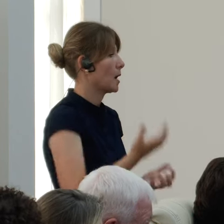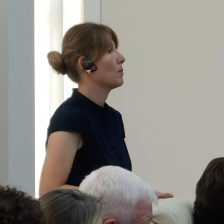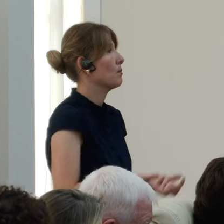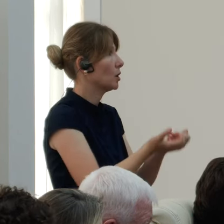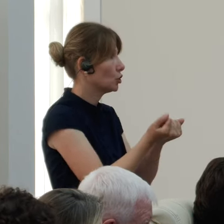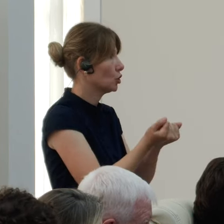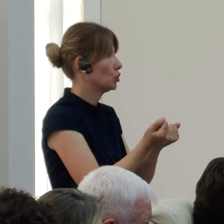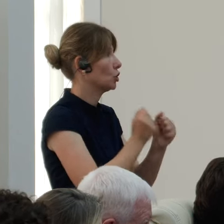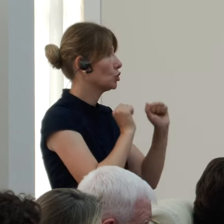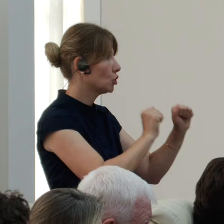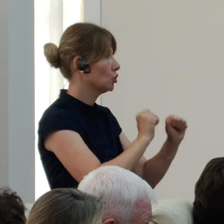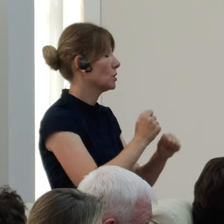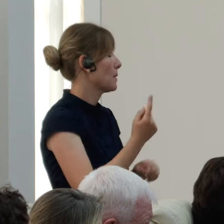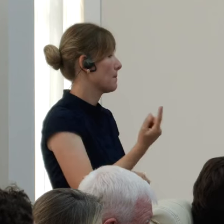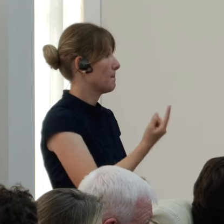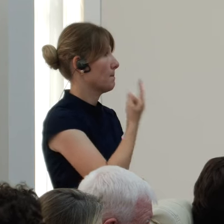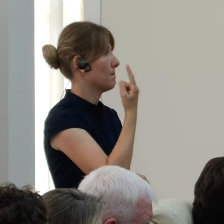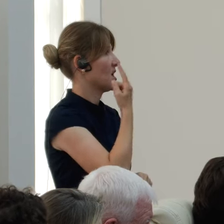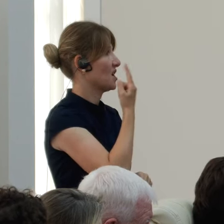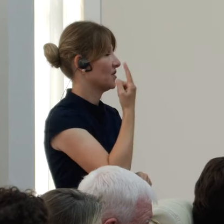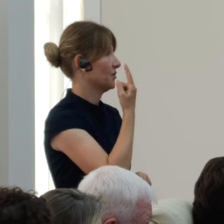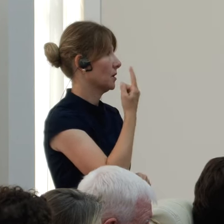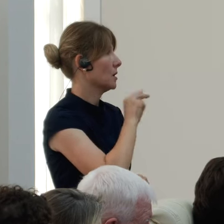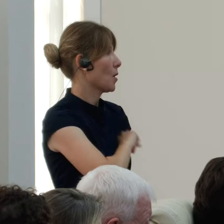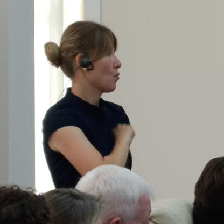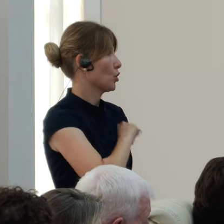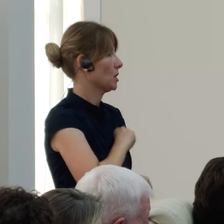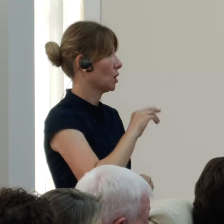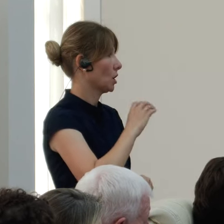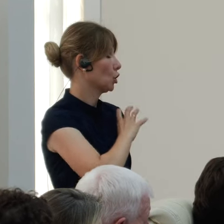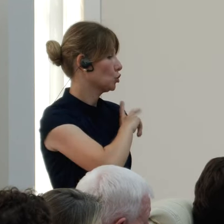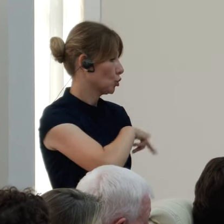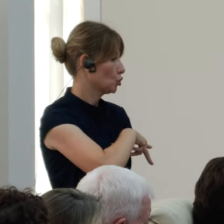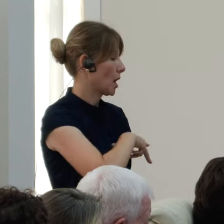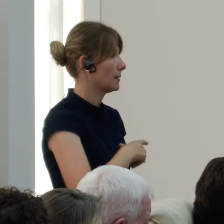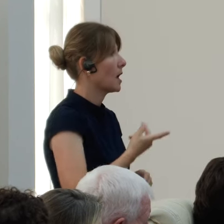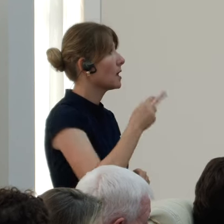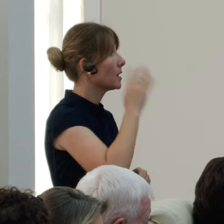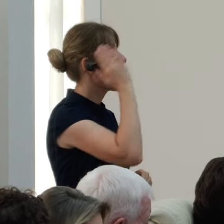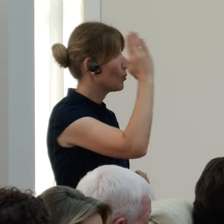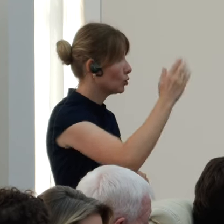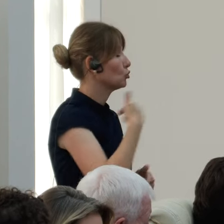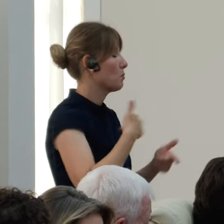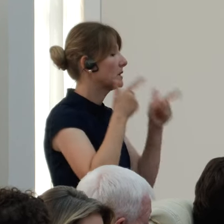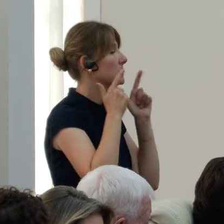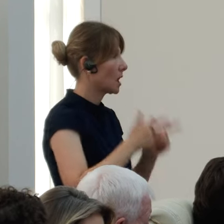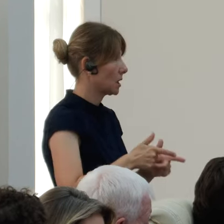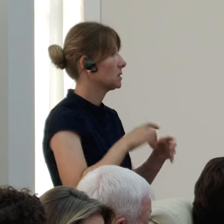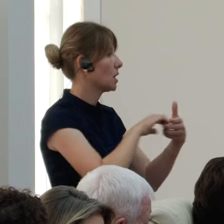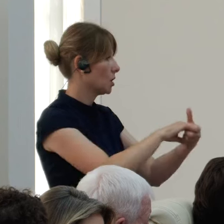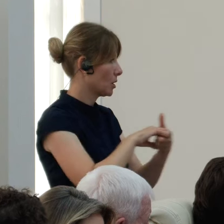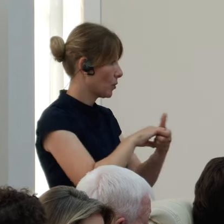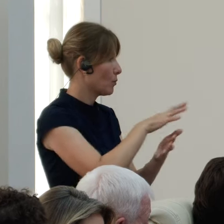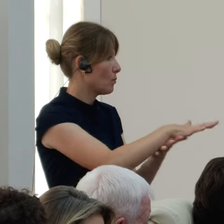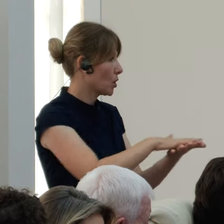sprijinit domeniile prioritare ale protecției sociale. Pentru viitor, Suntem gata să colaborăm